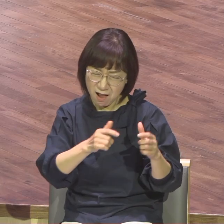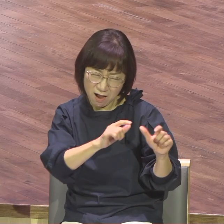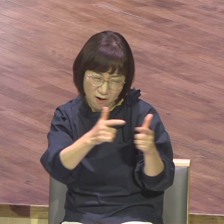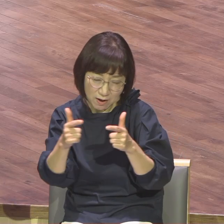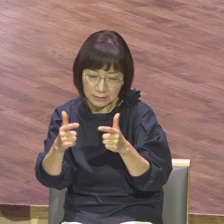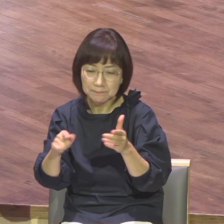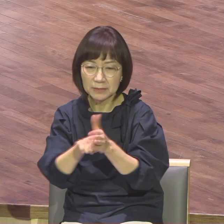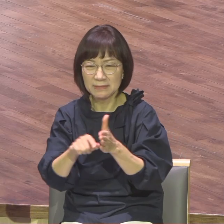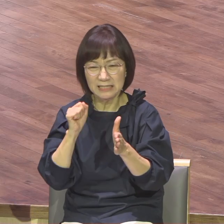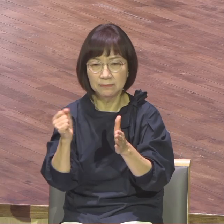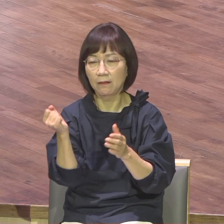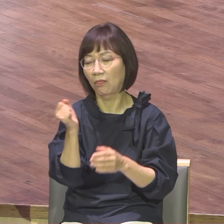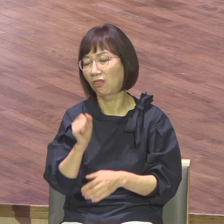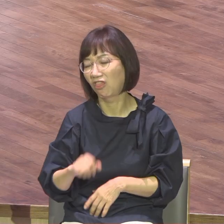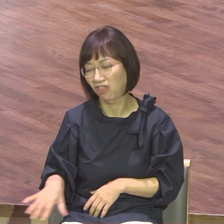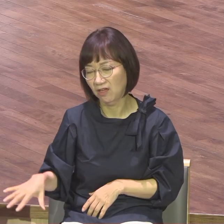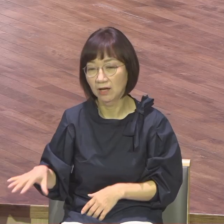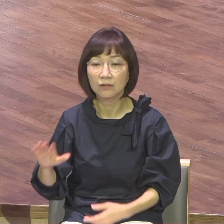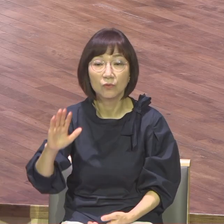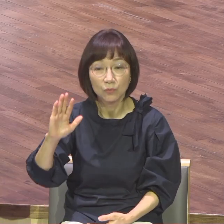된다.